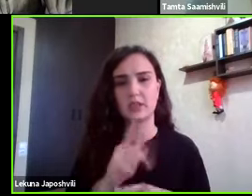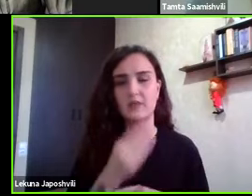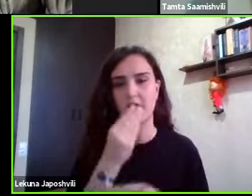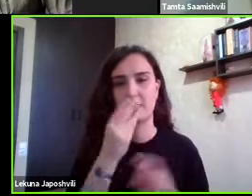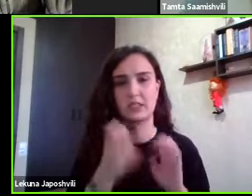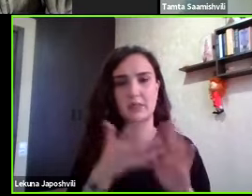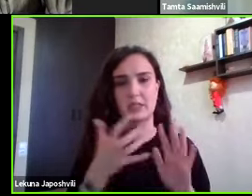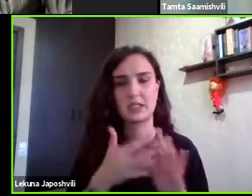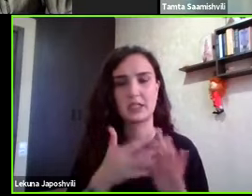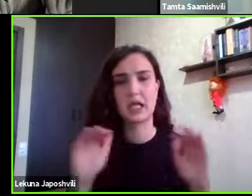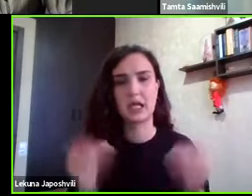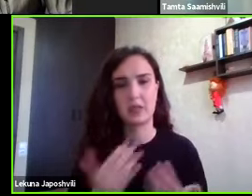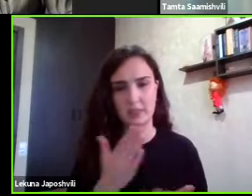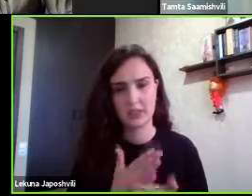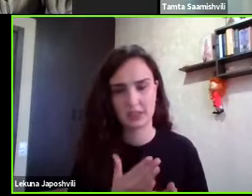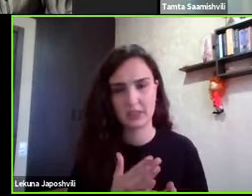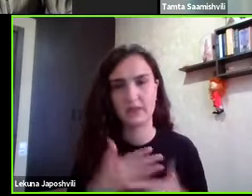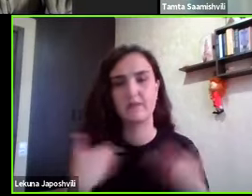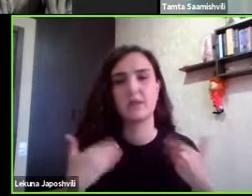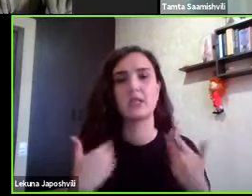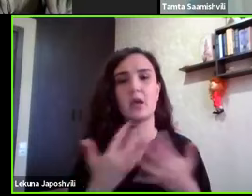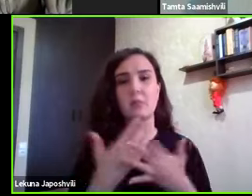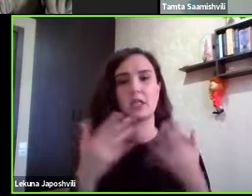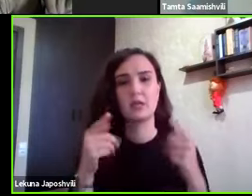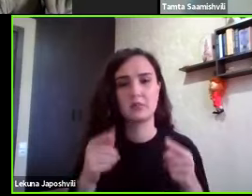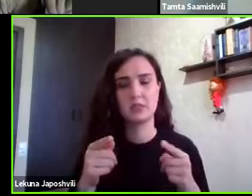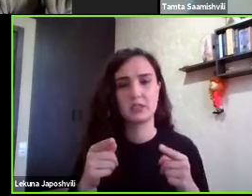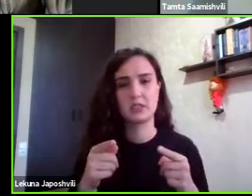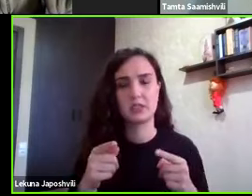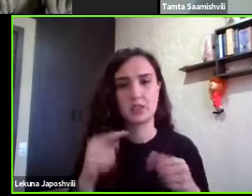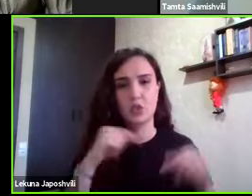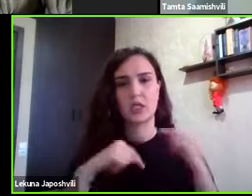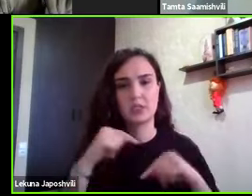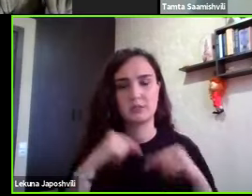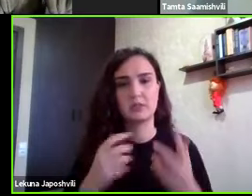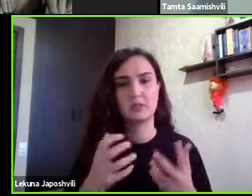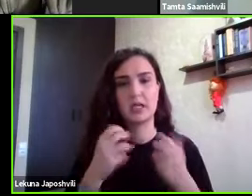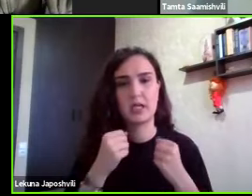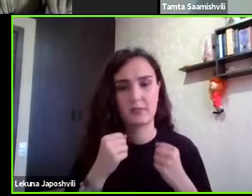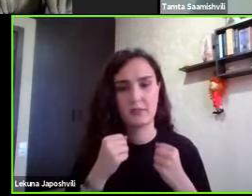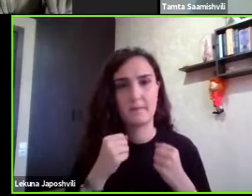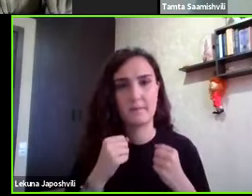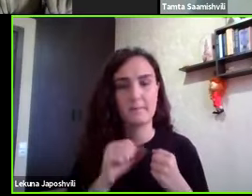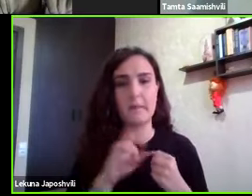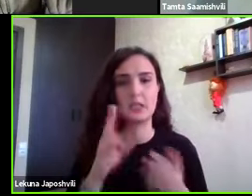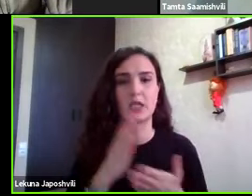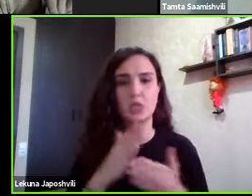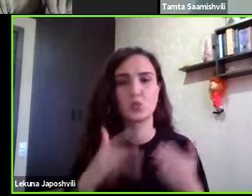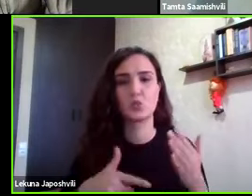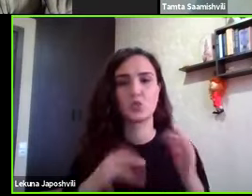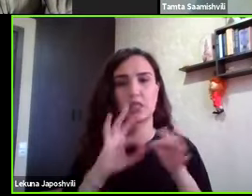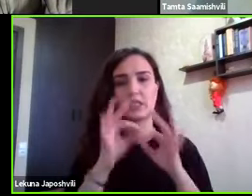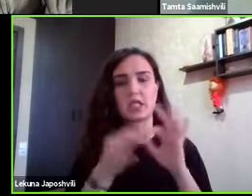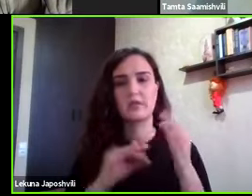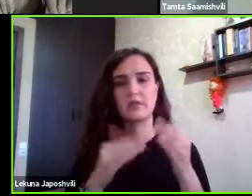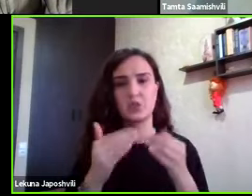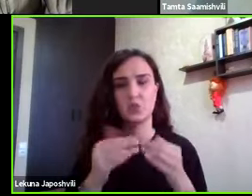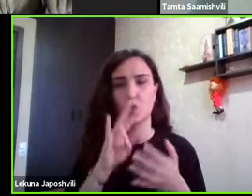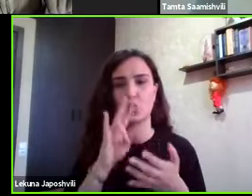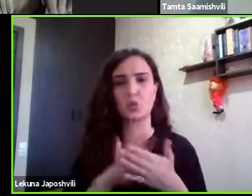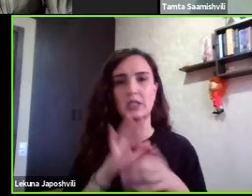დეფიციტი, ნაკლები არის ვიტამინების ათვისება ორგანიზმის მიერ, ან არის კუჭ-ნაწლავის ტრაქტის